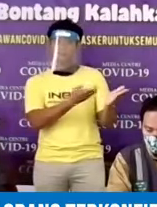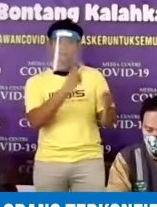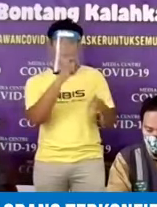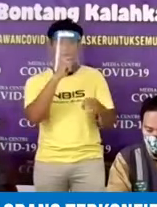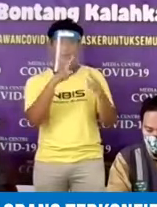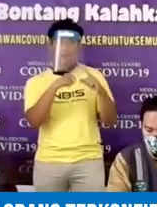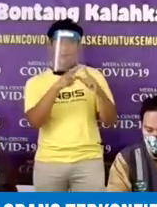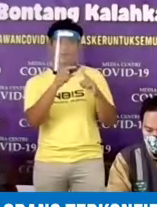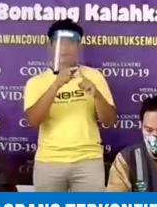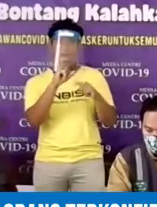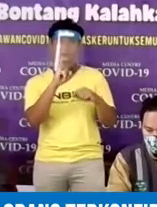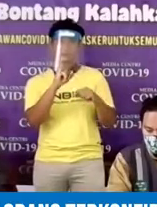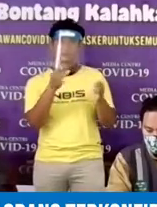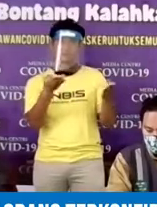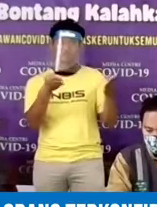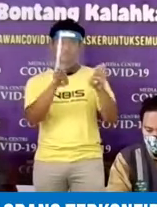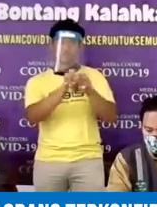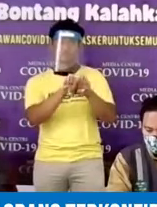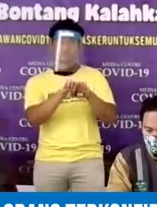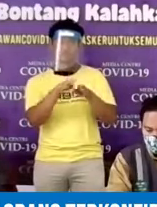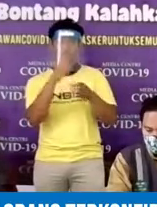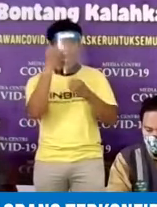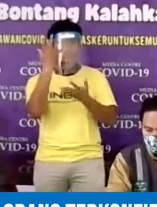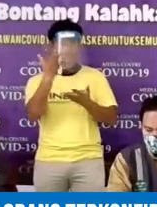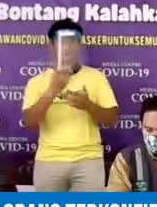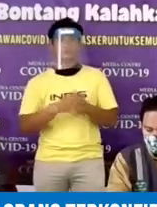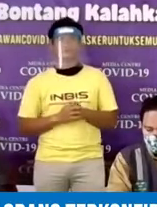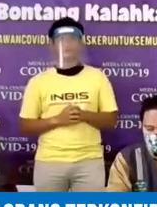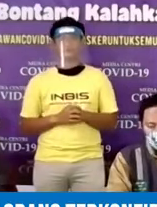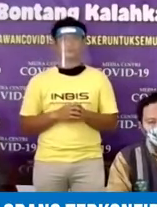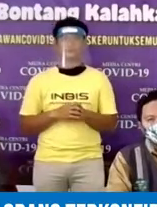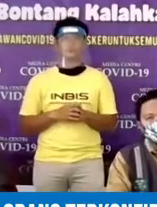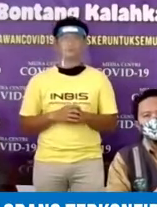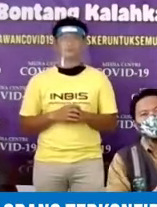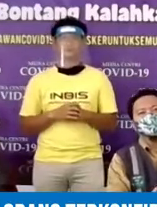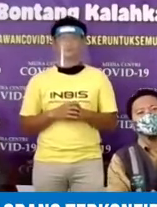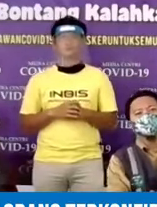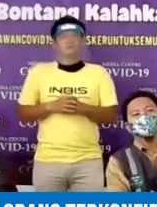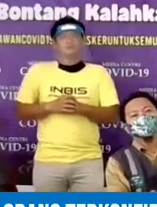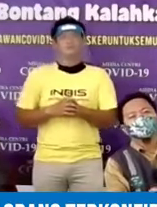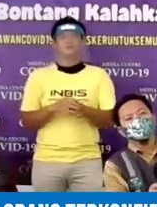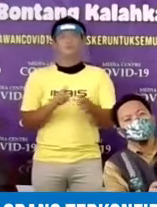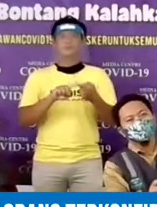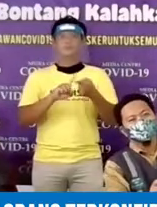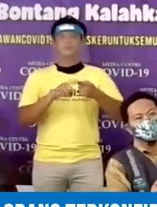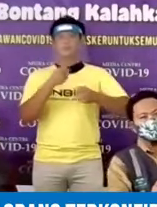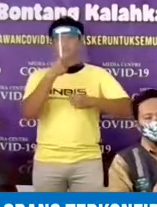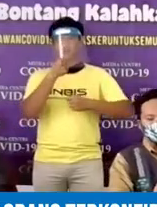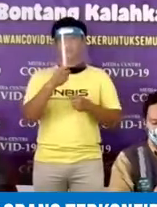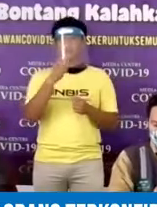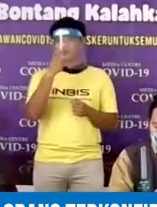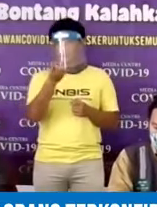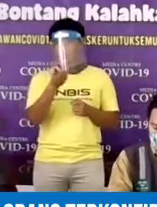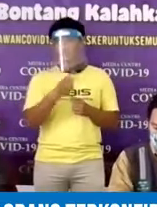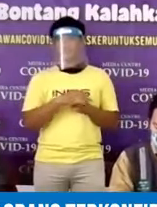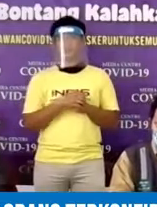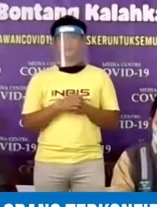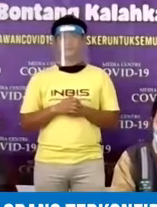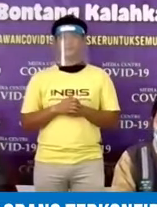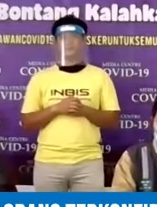secara resmi teman-teman jurnalis bisa melihat dirilis kami ya di setiap hari dikenal kita